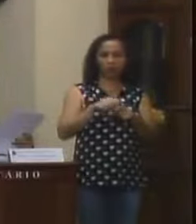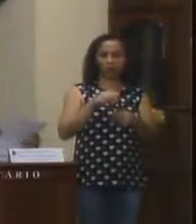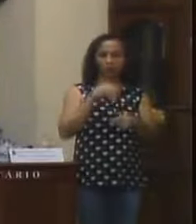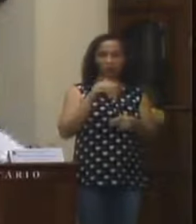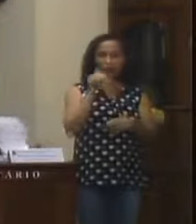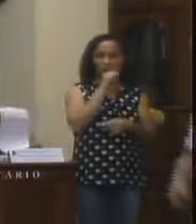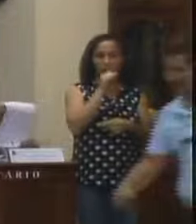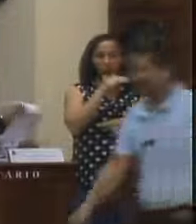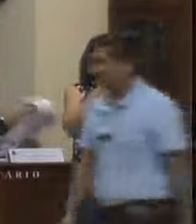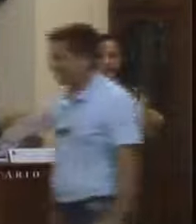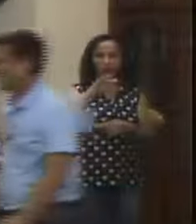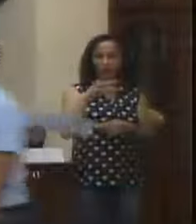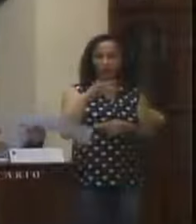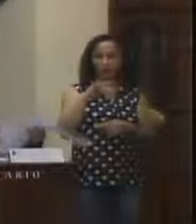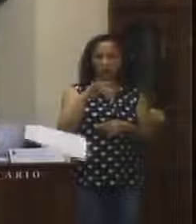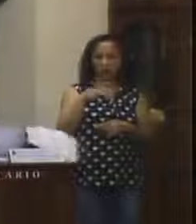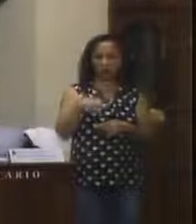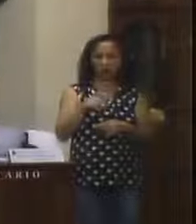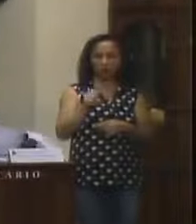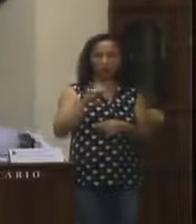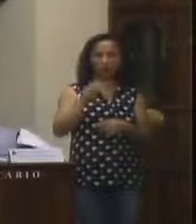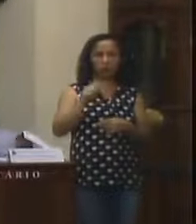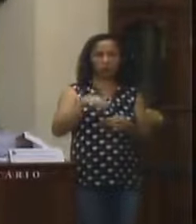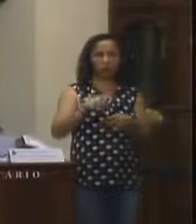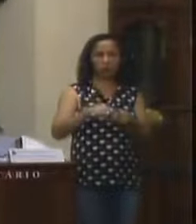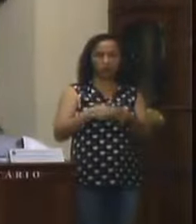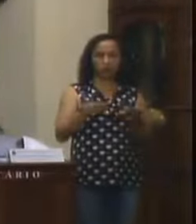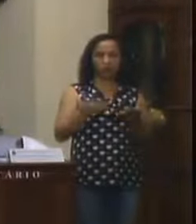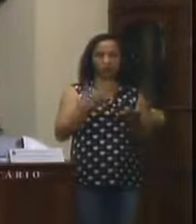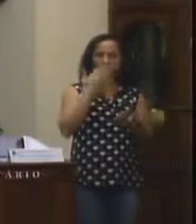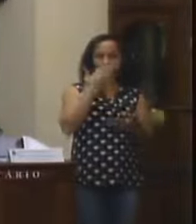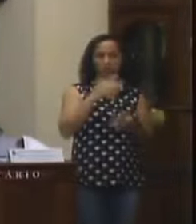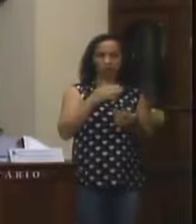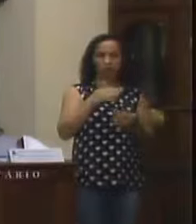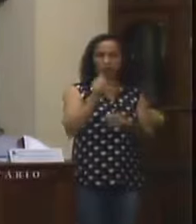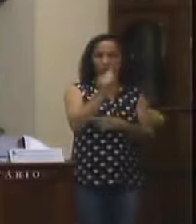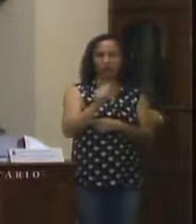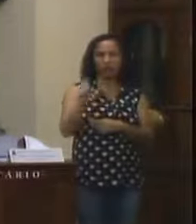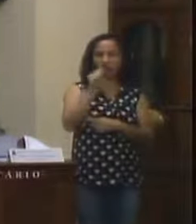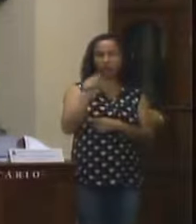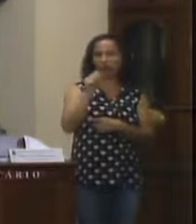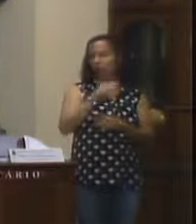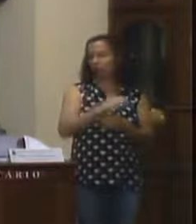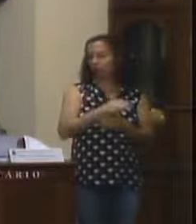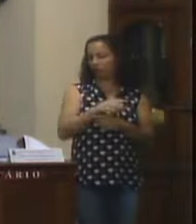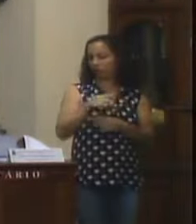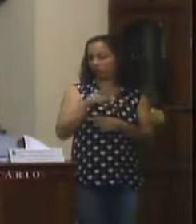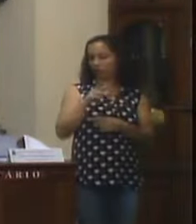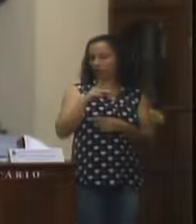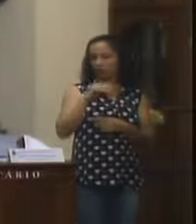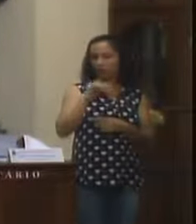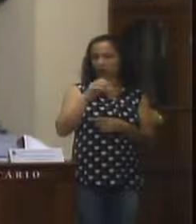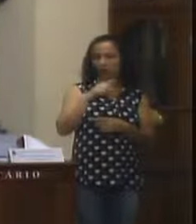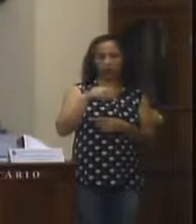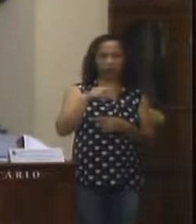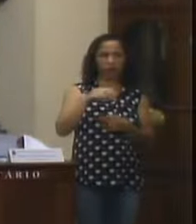antigo Sandu. Hoje, à frente da associação Ryuzo Kan, 3, de